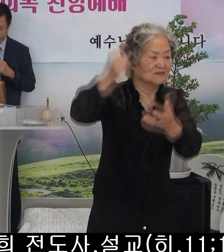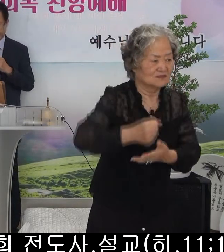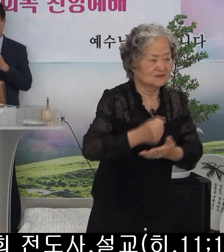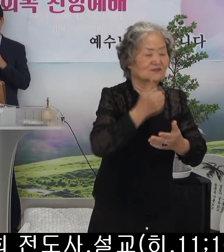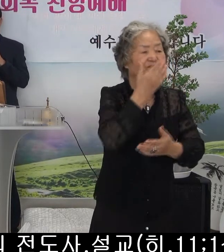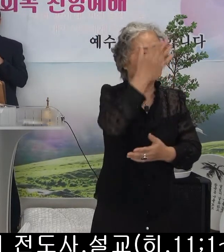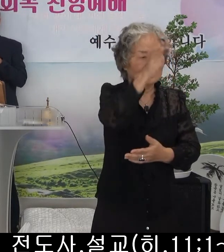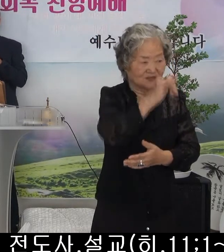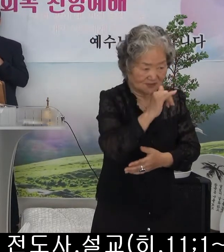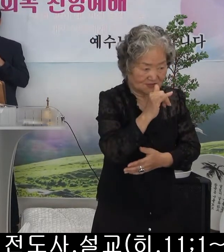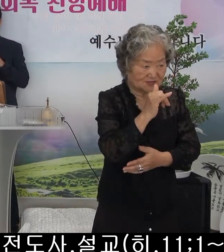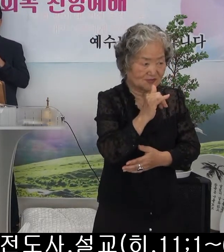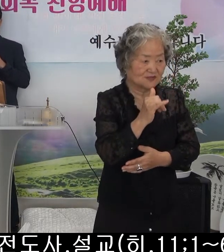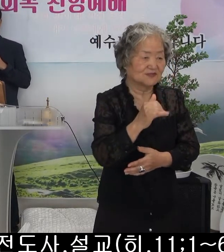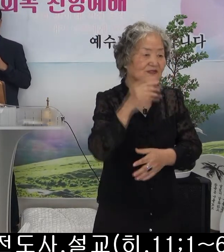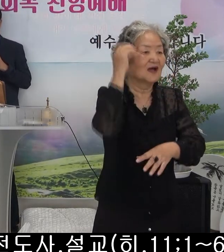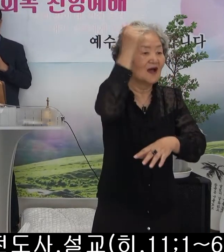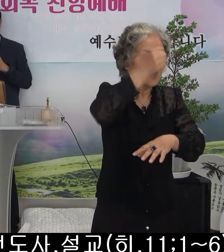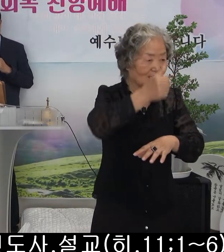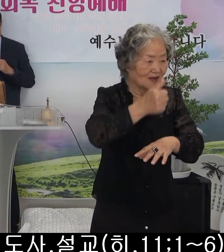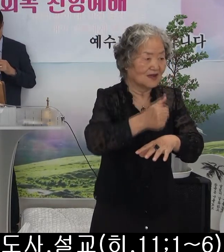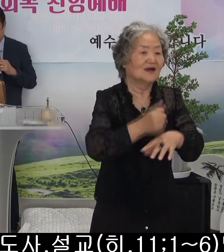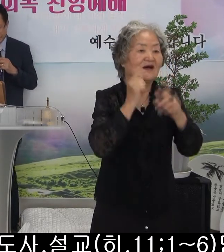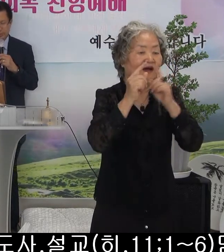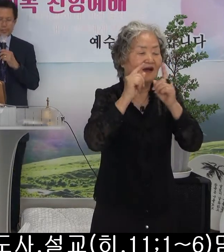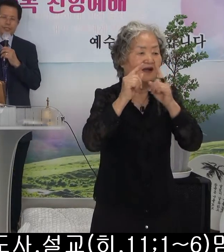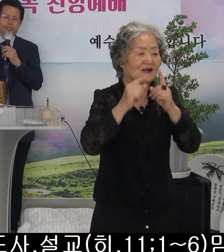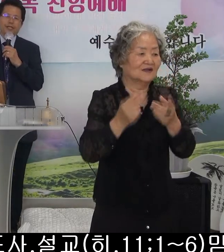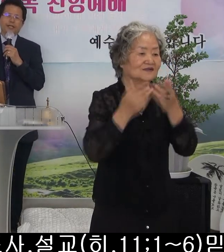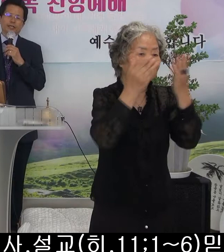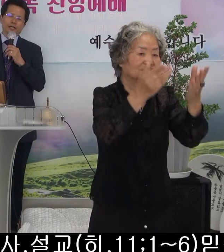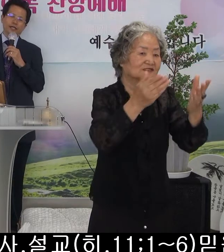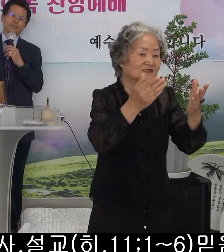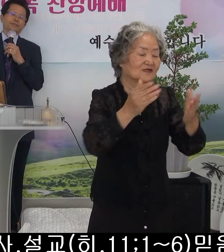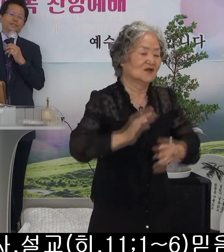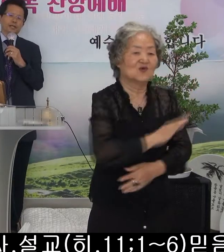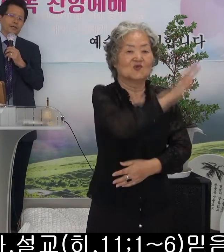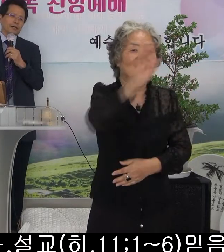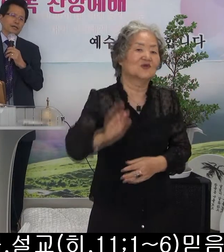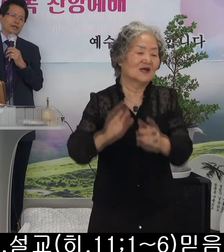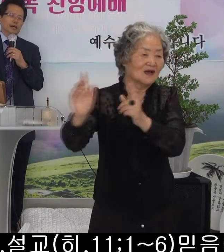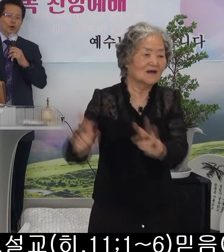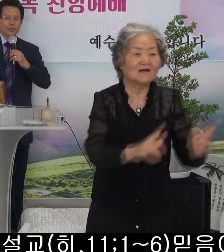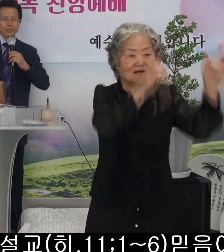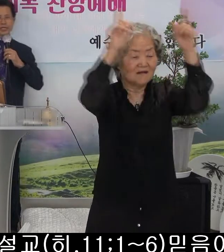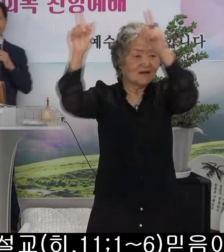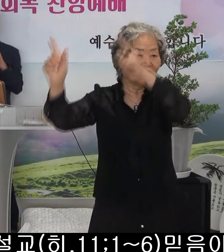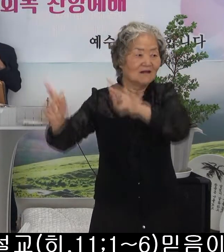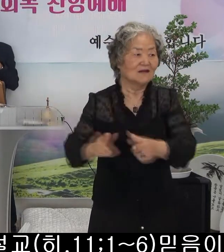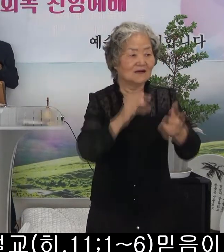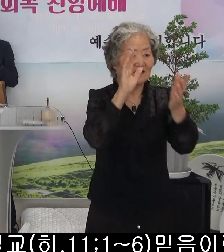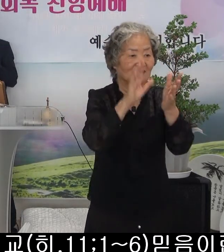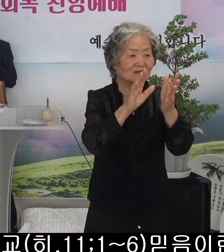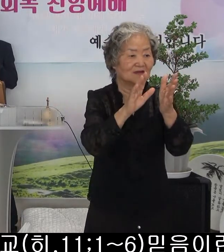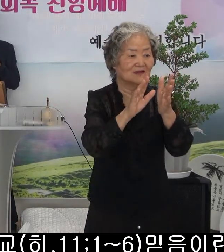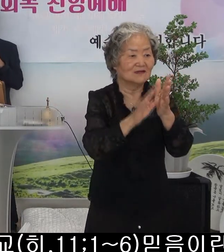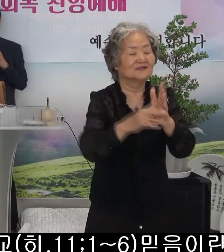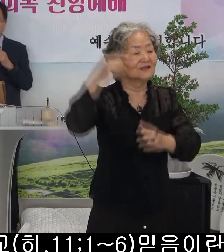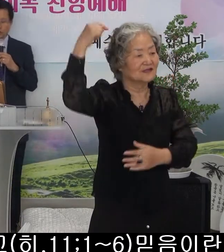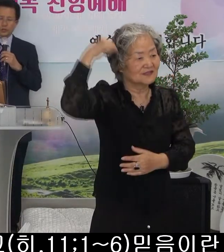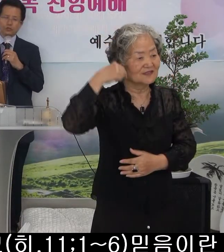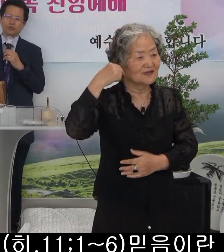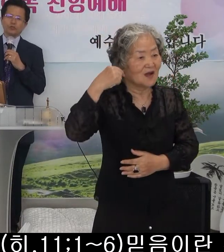성도 여러분, 결론을 맺겠습니다. 우리가 살아가면서 느끼는 참 신난다, 아우 신나네 라는 말을